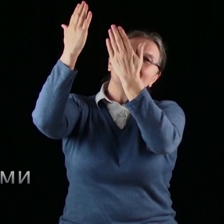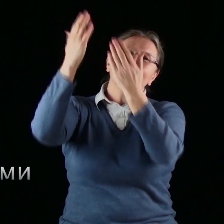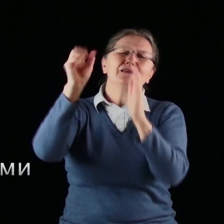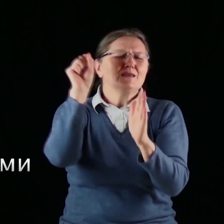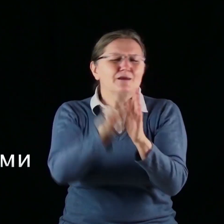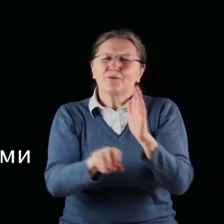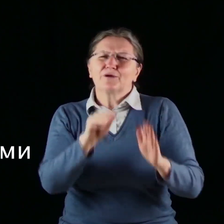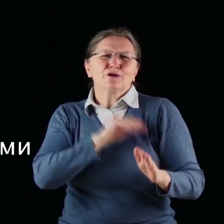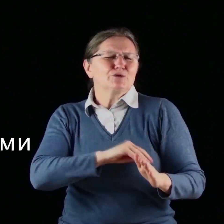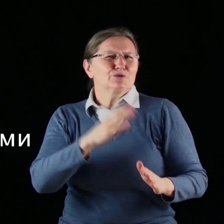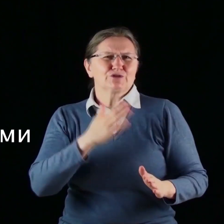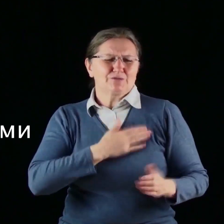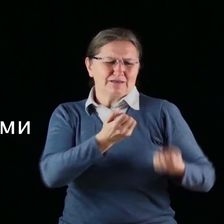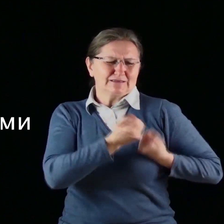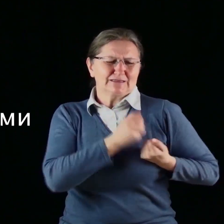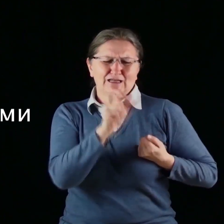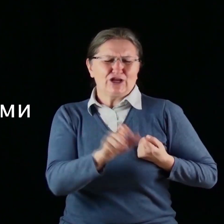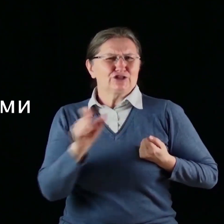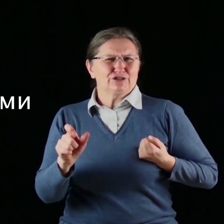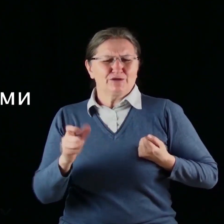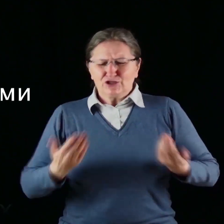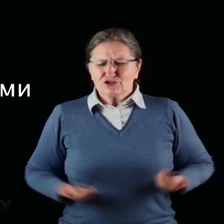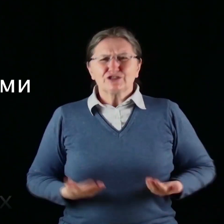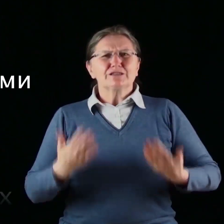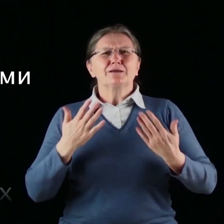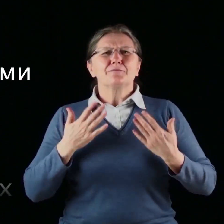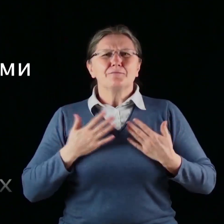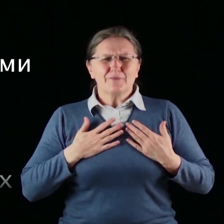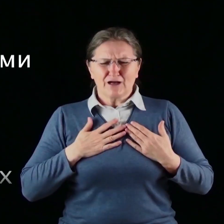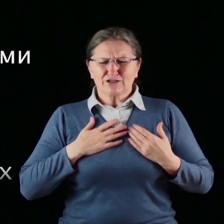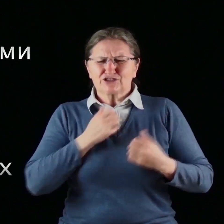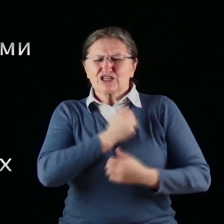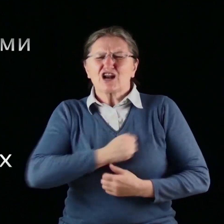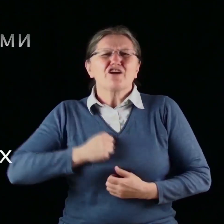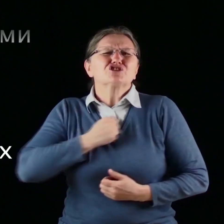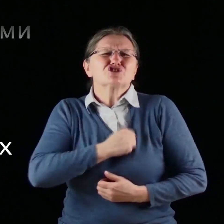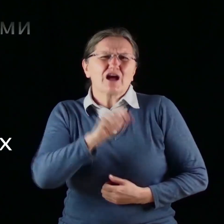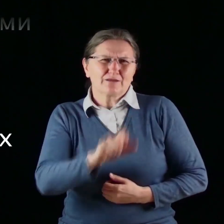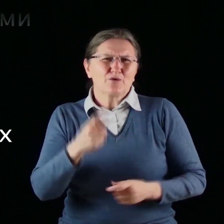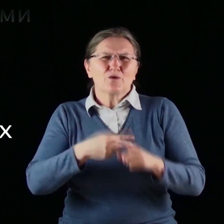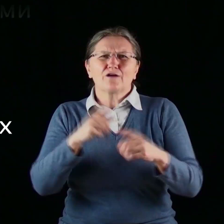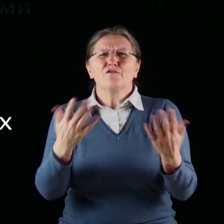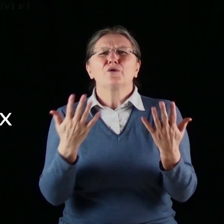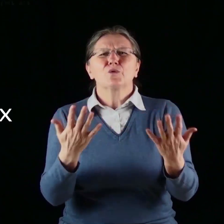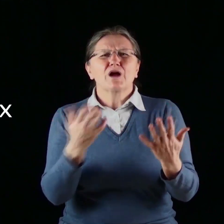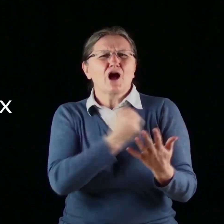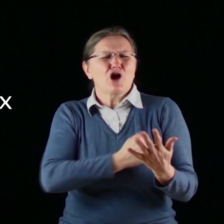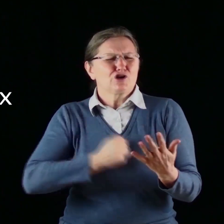Не погуби души моей с грешниками и жизни моей с кровожадными, У которых в руках